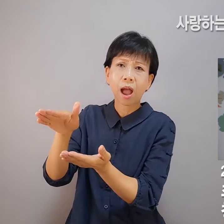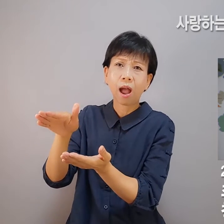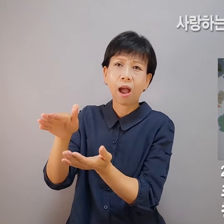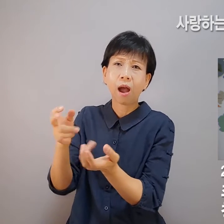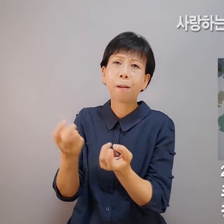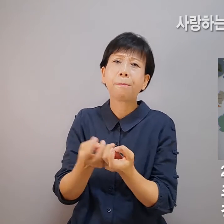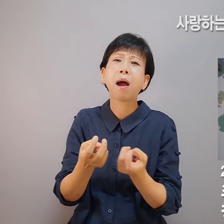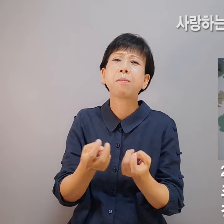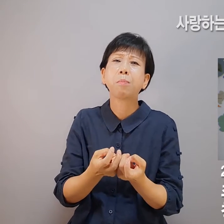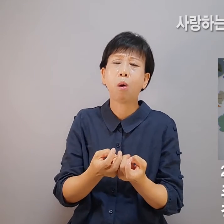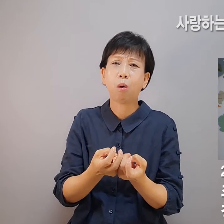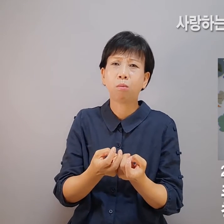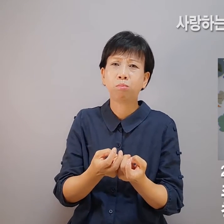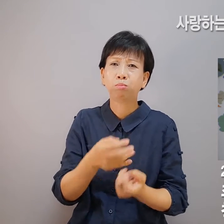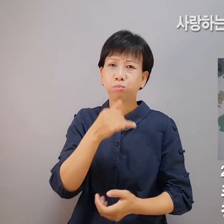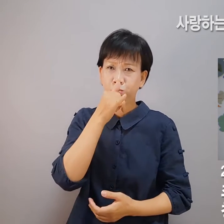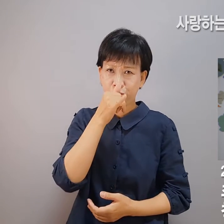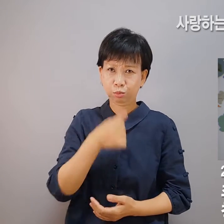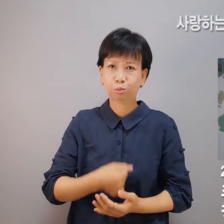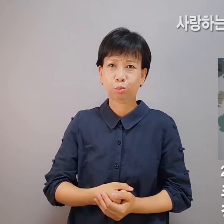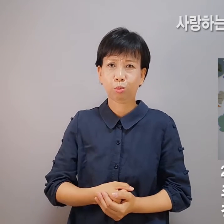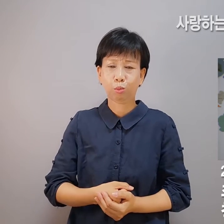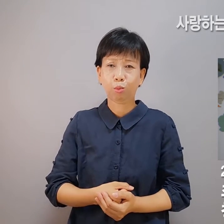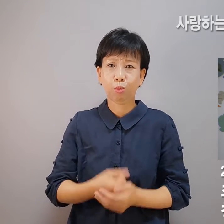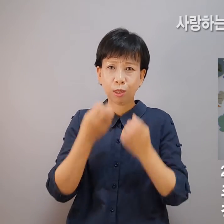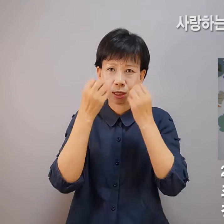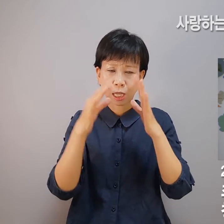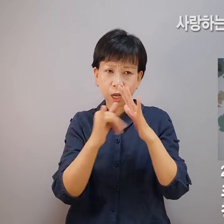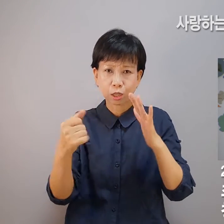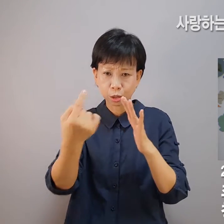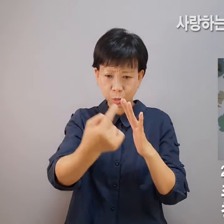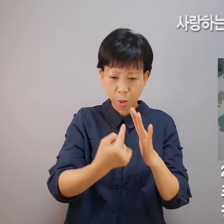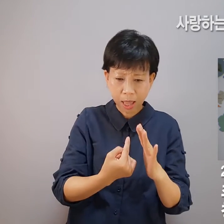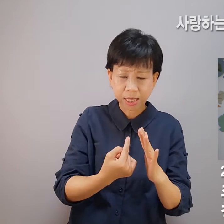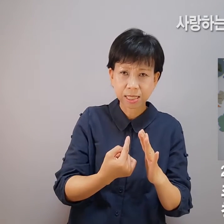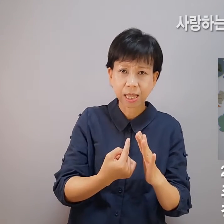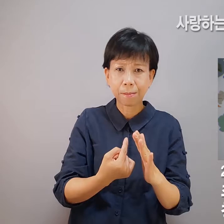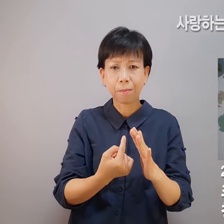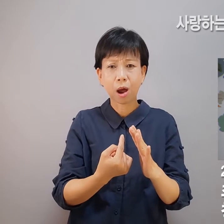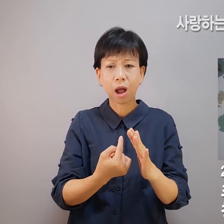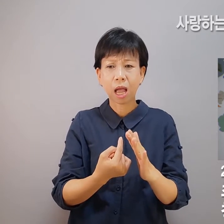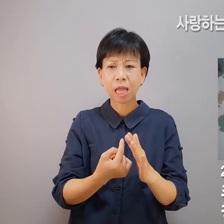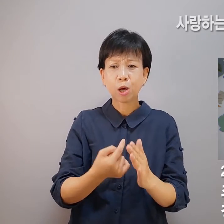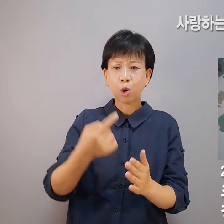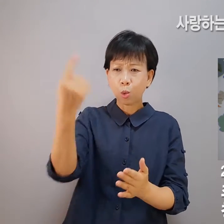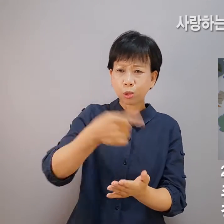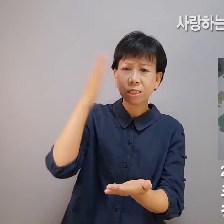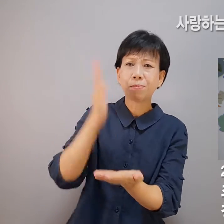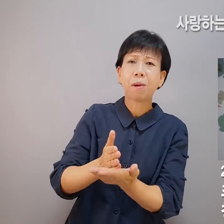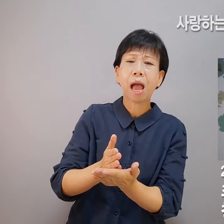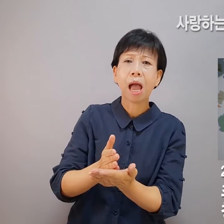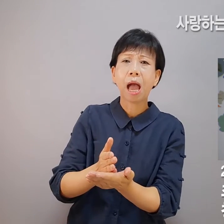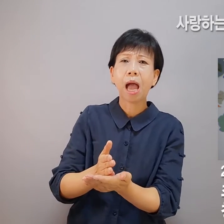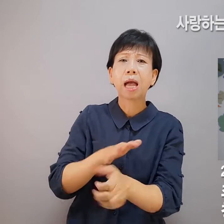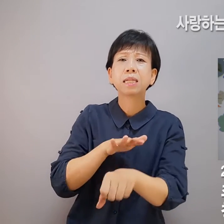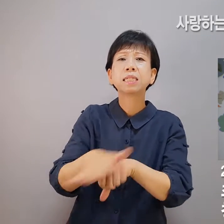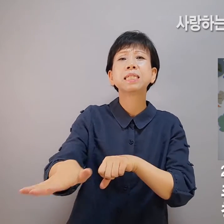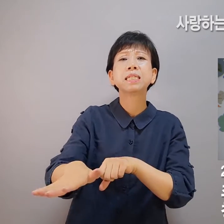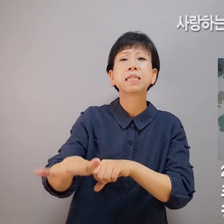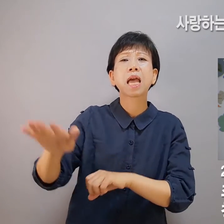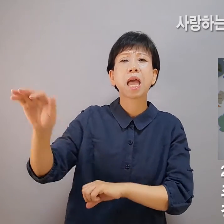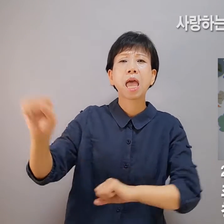다 적어놨죠. 교회를 누군가 오시긴 오셨는데 더 이상 우리 교회 오지 마세요 라고 할 수밖에 없는